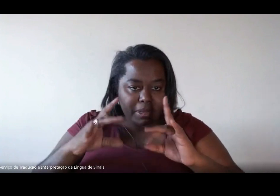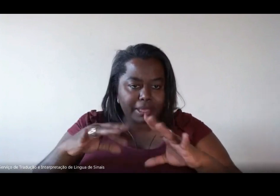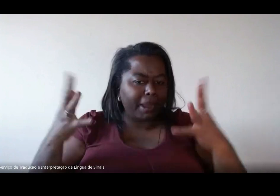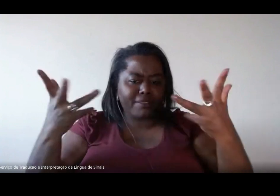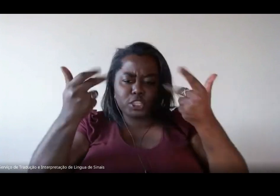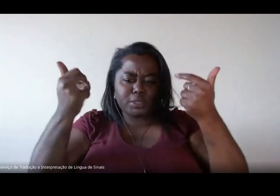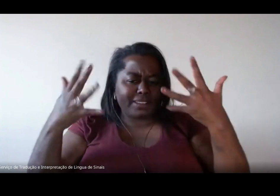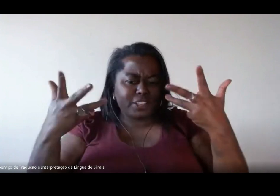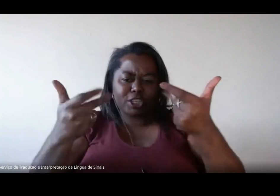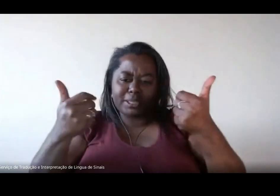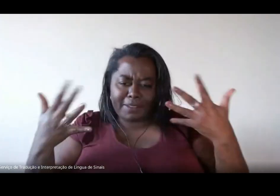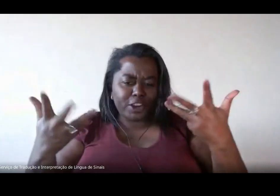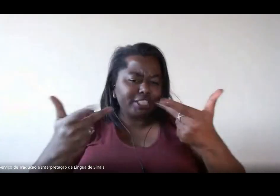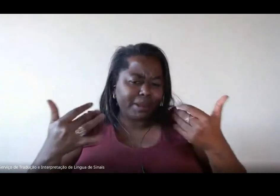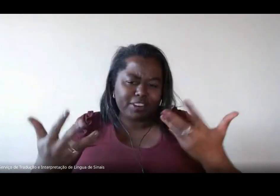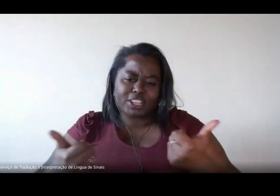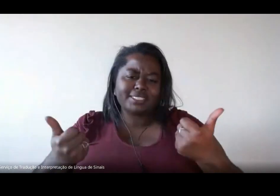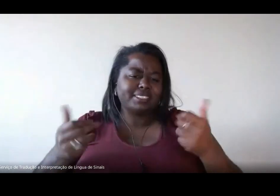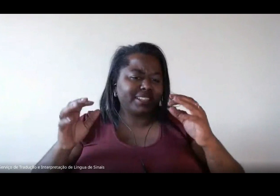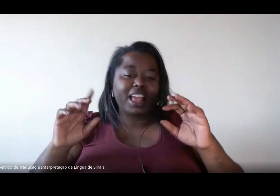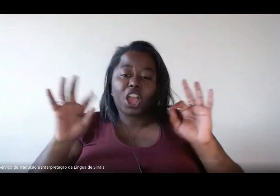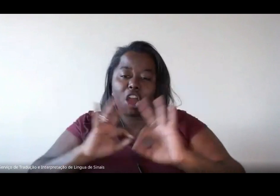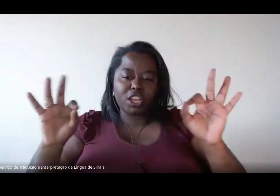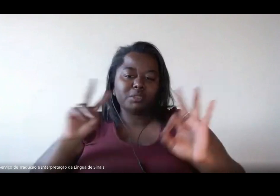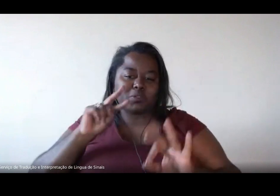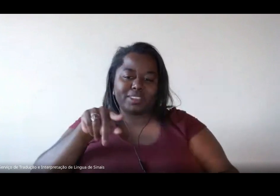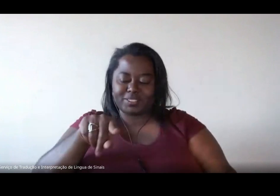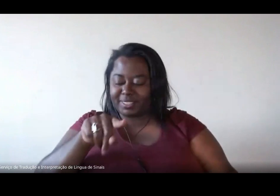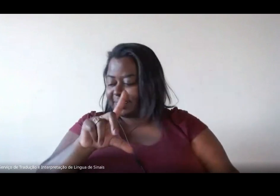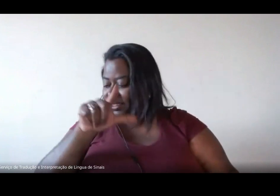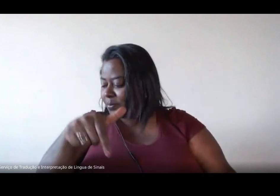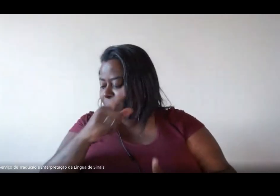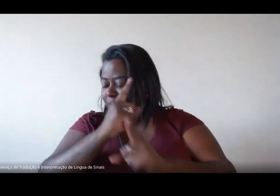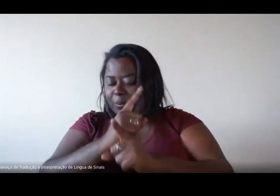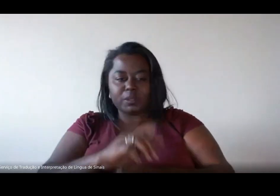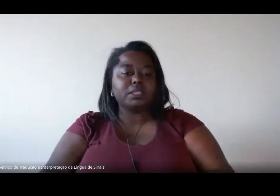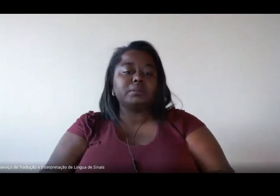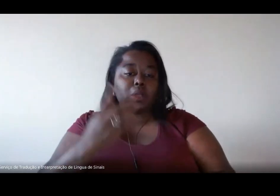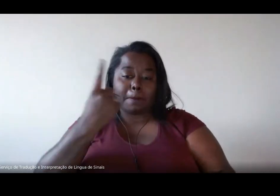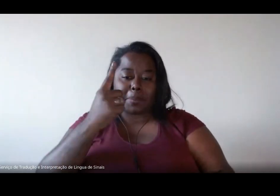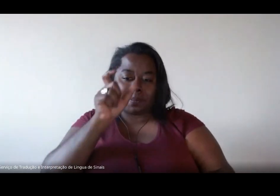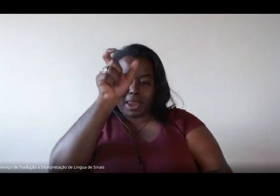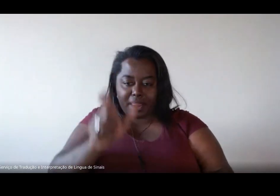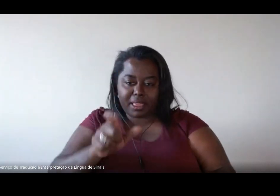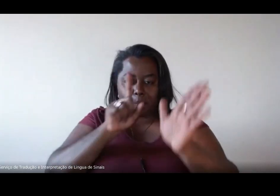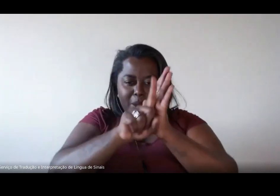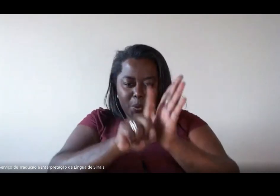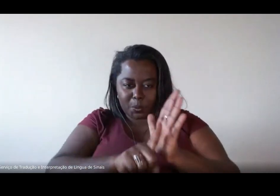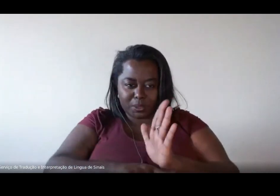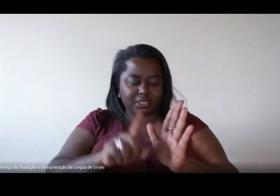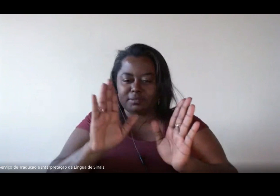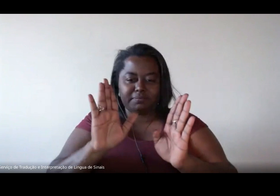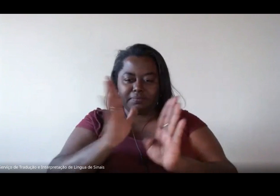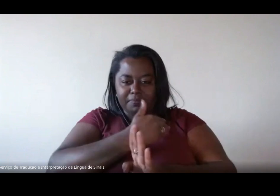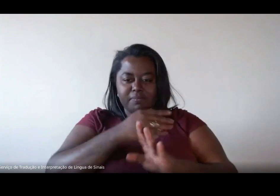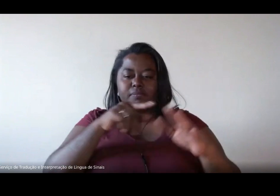os feedbacks, gente, ó. Maravilhoso, maravilhoso, maravilhoso, excelente. É ótimo ver isso daqui depois do encontro. Então, eu vou desconsiderar a primeira linha, que